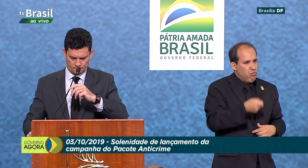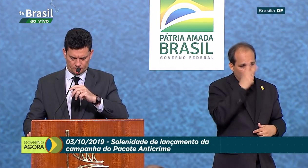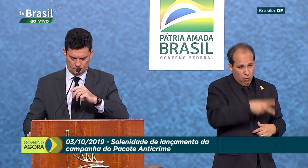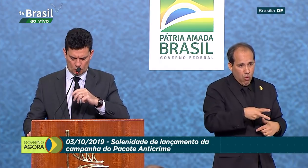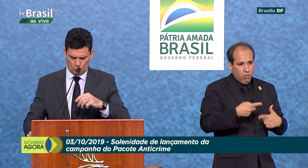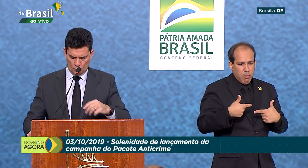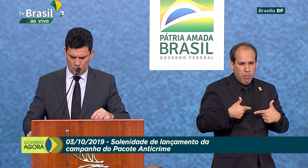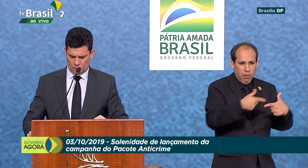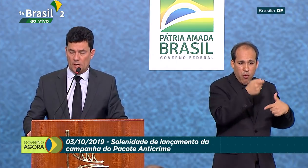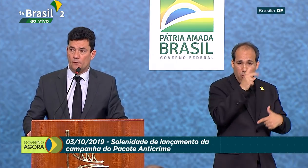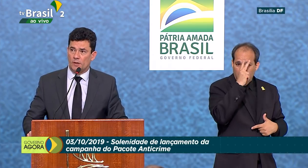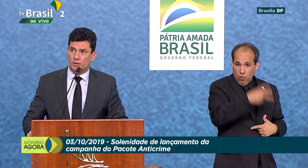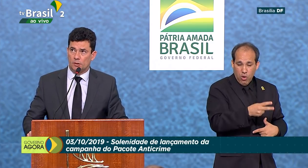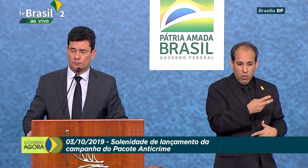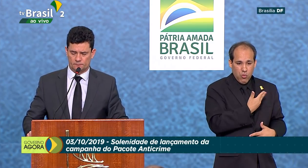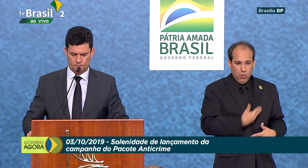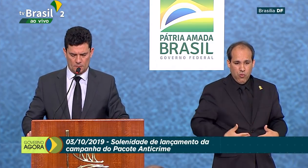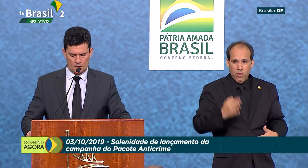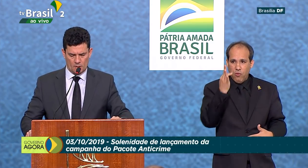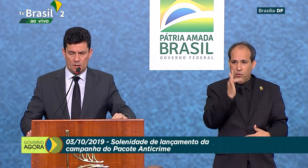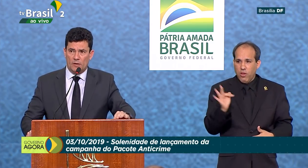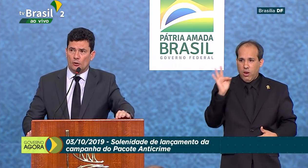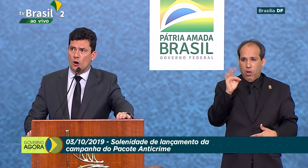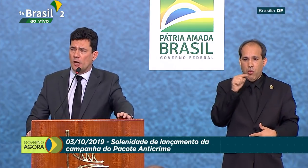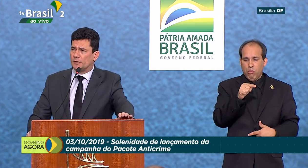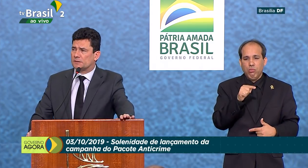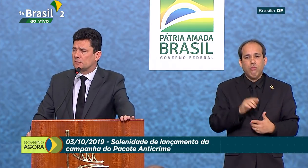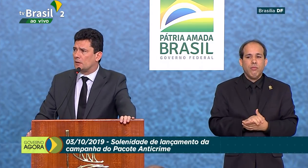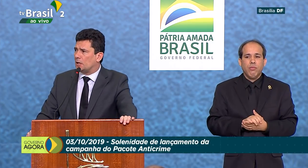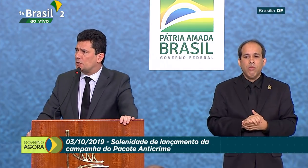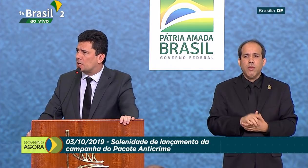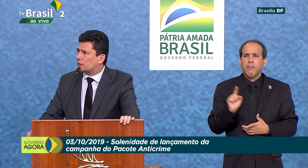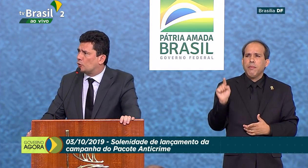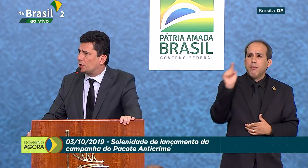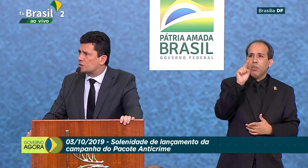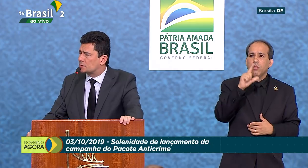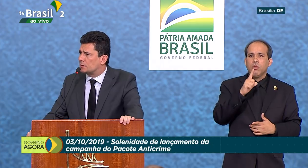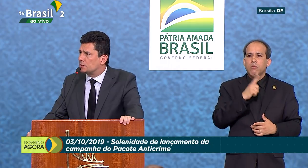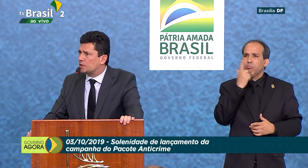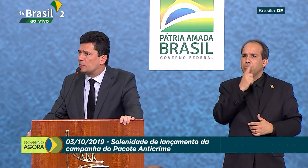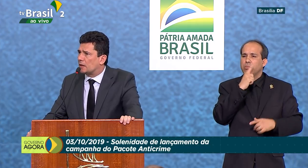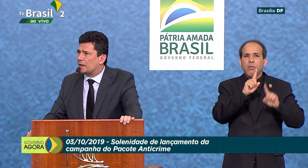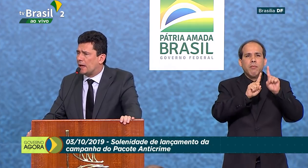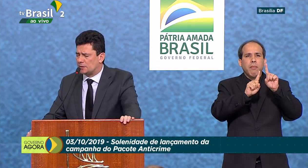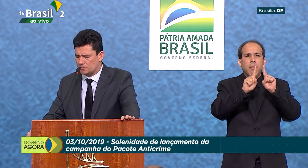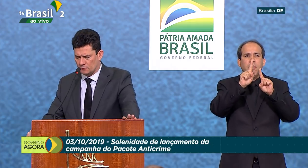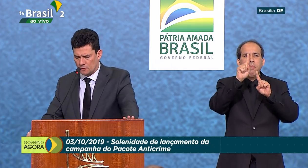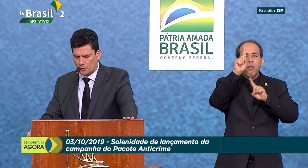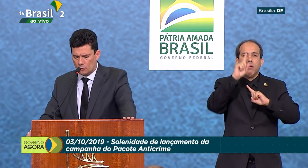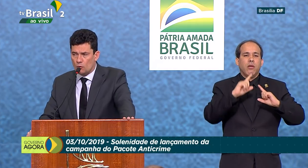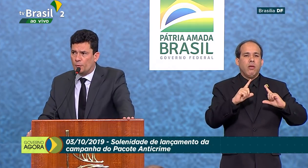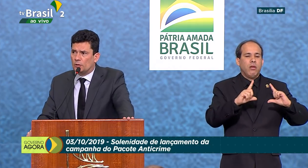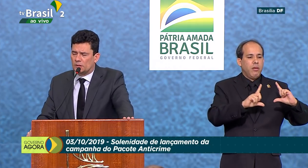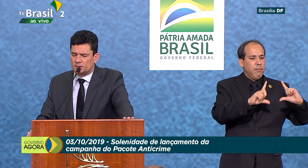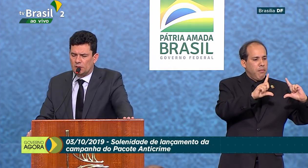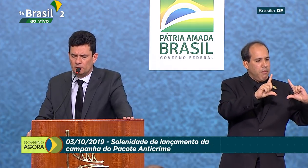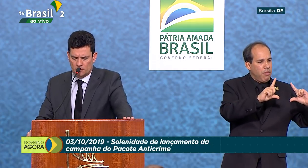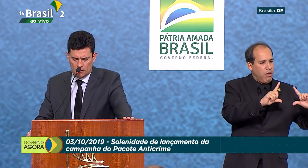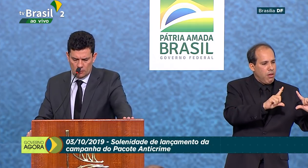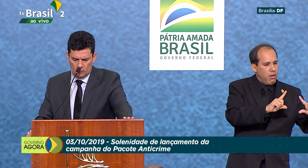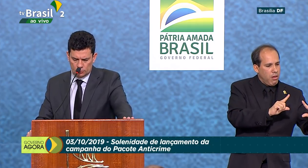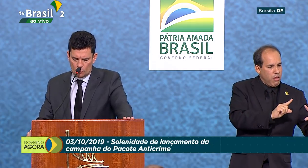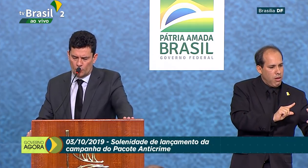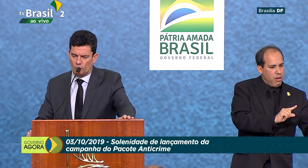federal. Tudo isso tem refletido em melhores indicadores de criminalidade, cumprindo